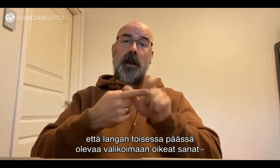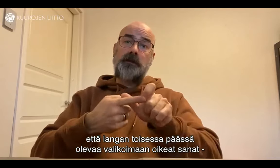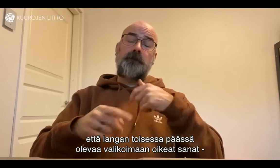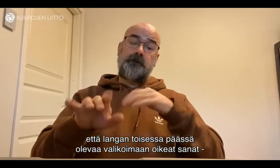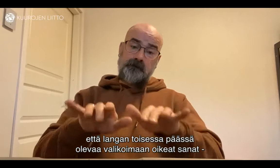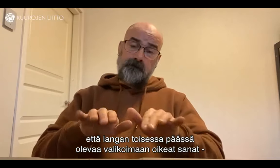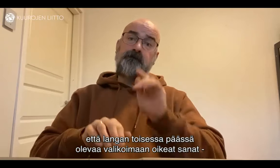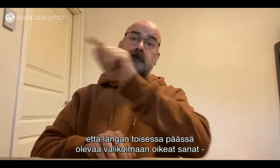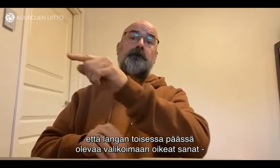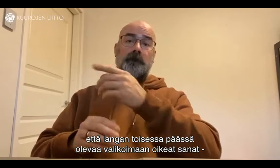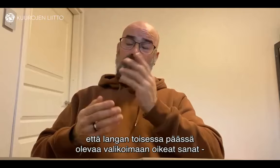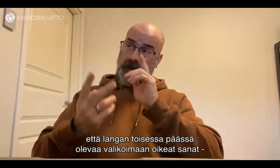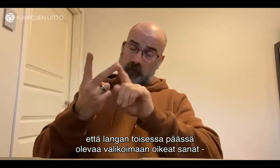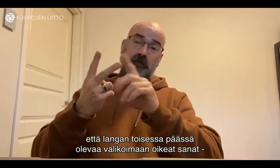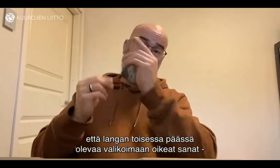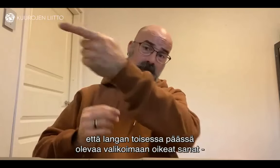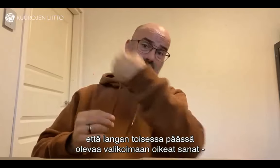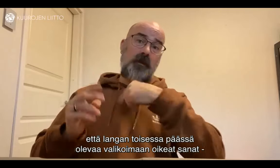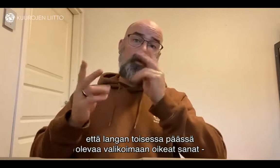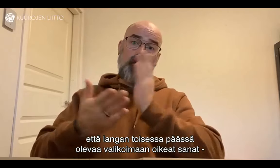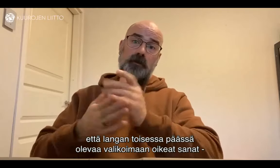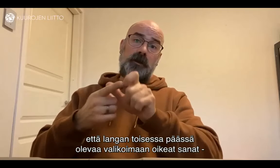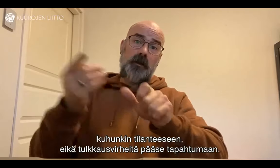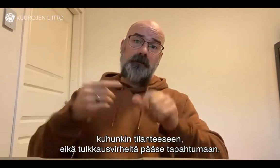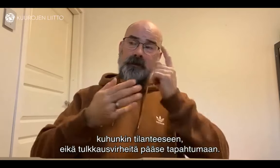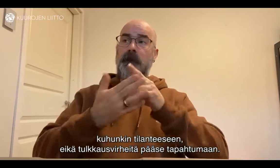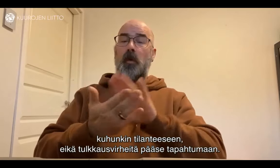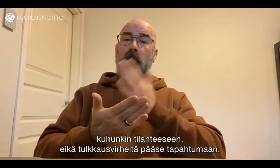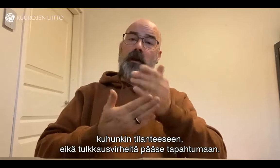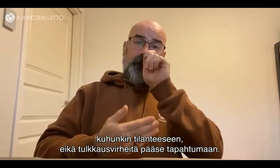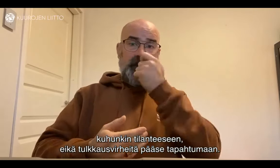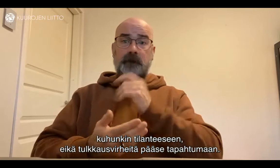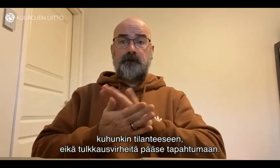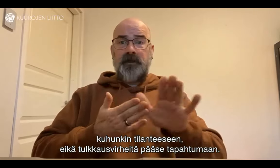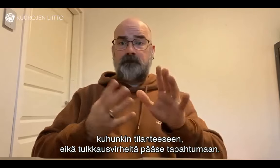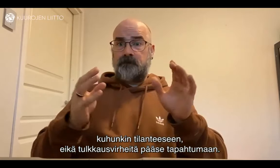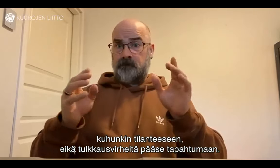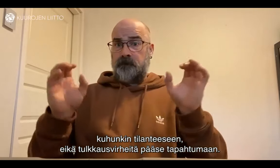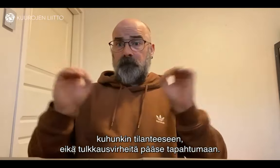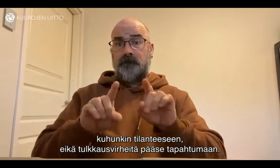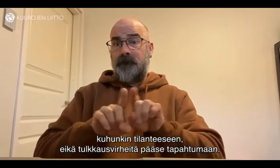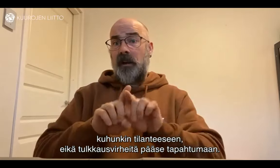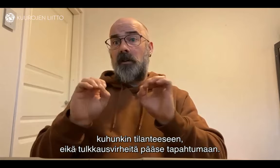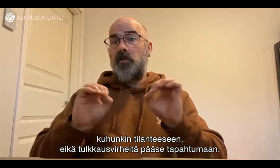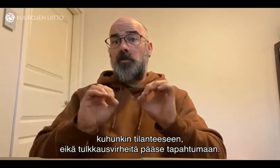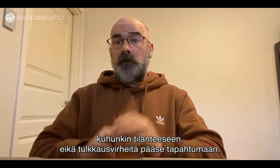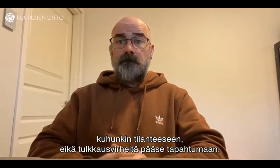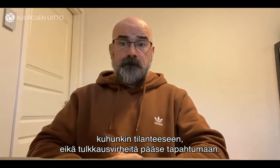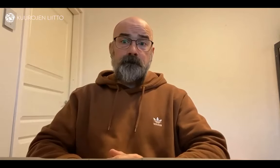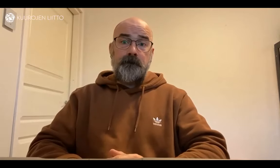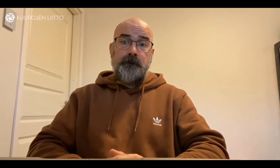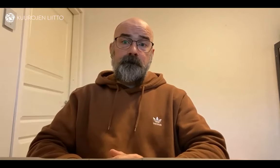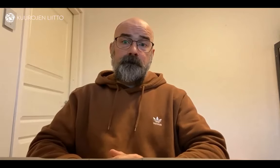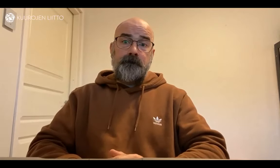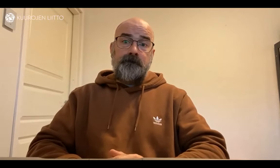palvelu, auttaa sekä minua että langan toisessa päässä olevaa valikoimaan oikeat sanat kuhunkin tilanteeseen, eikä